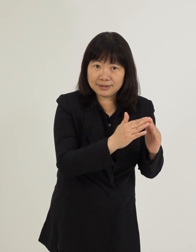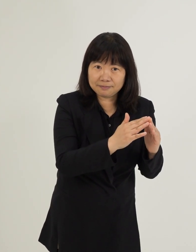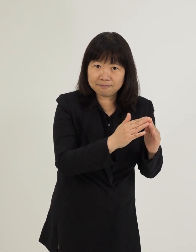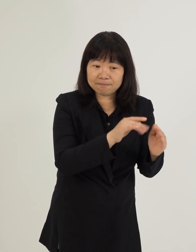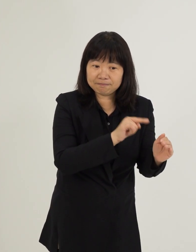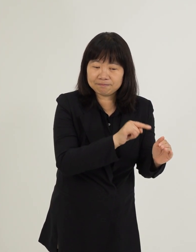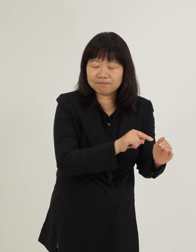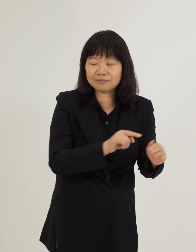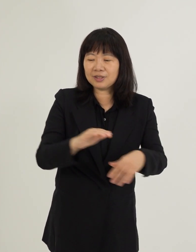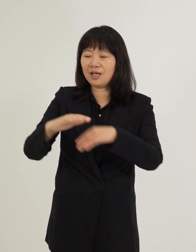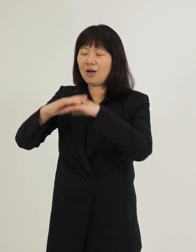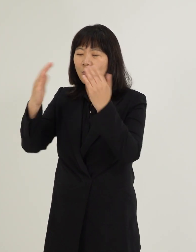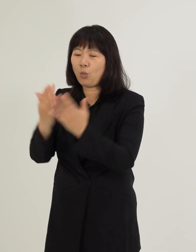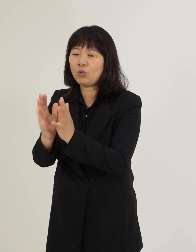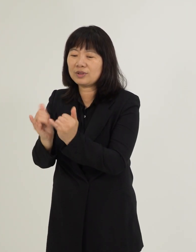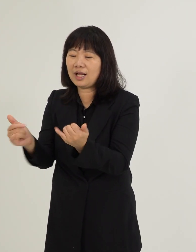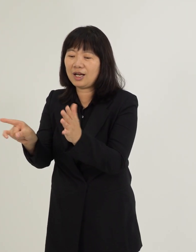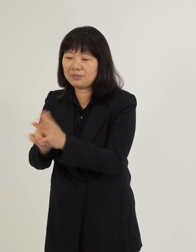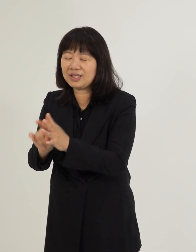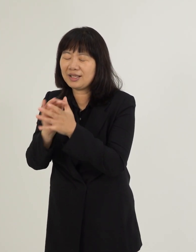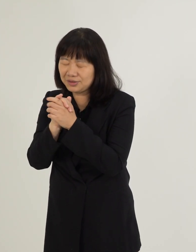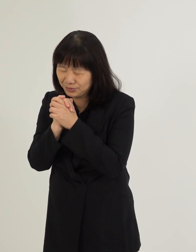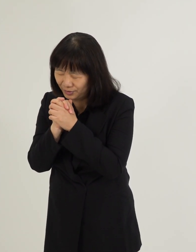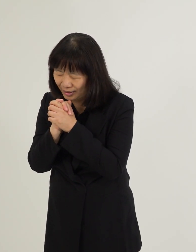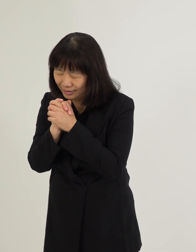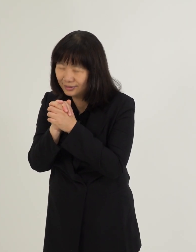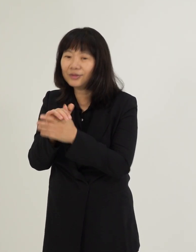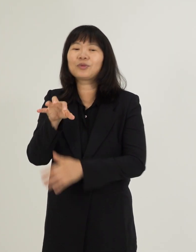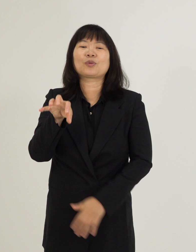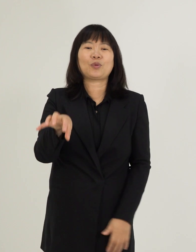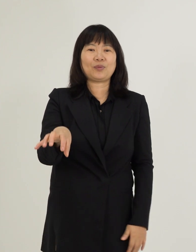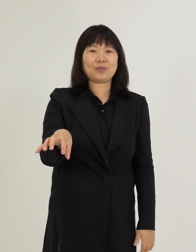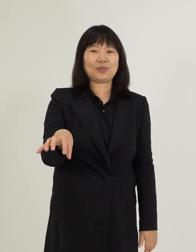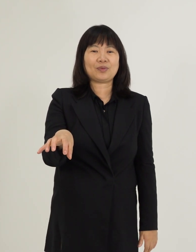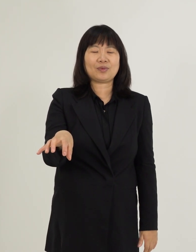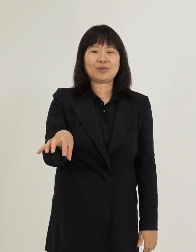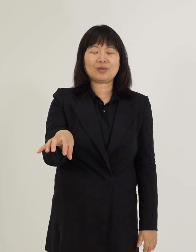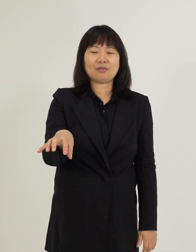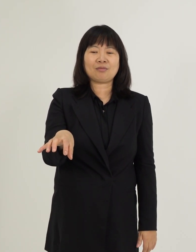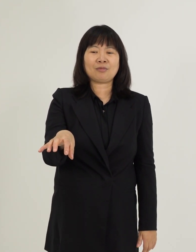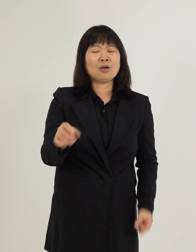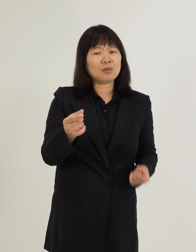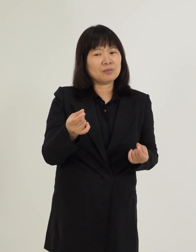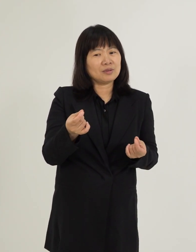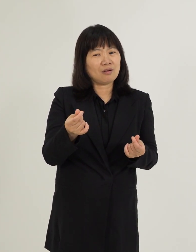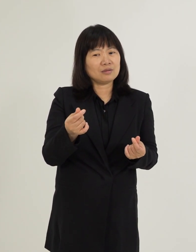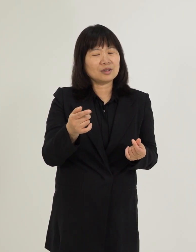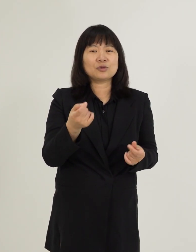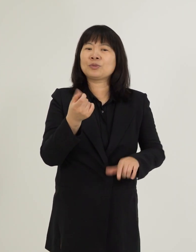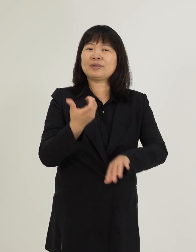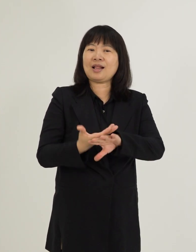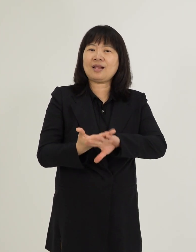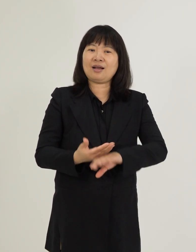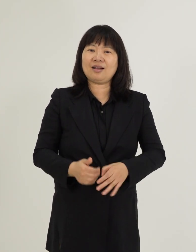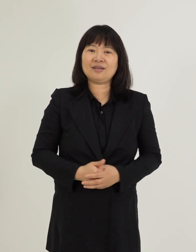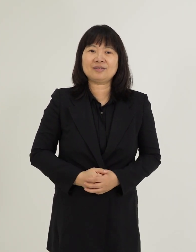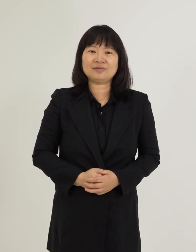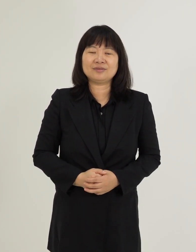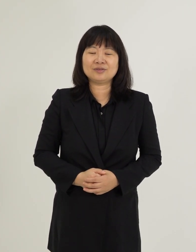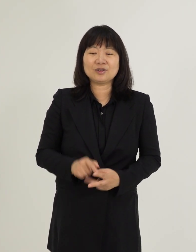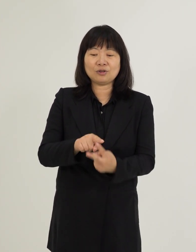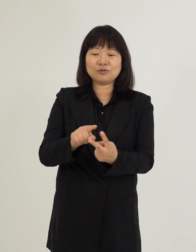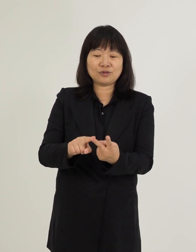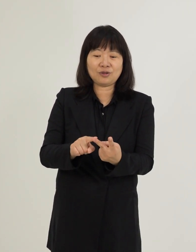위하여 기도하는 집이라. 미세한 차이가 있지만 다른 얘기예요. 근데 두 가지가 다